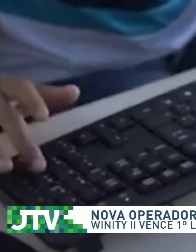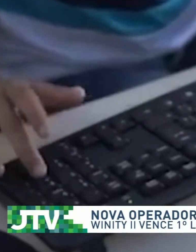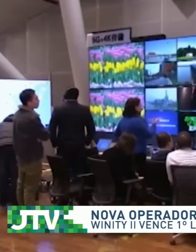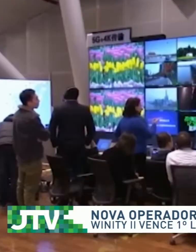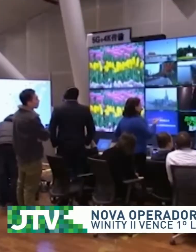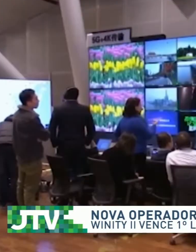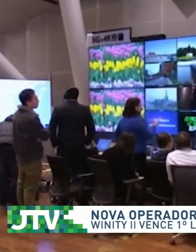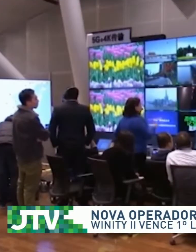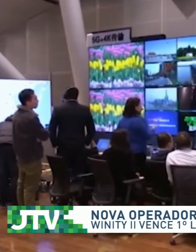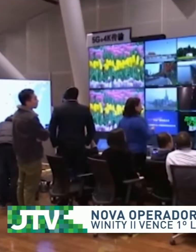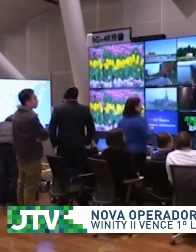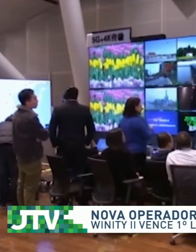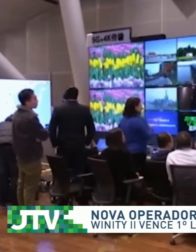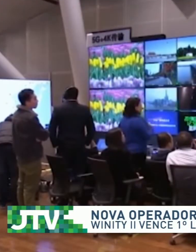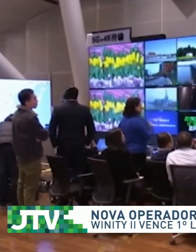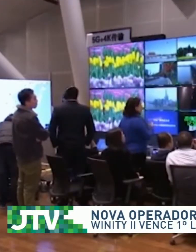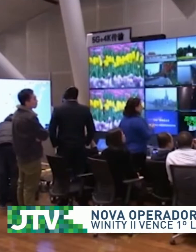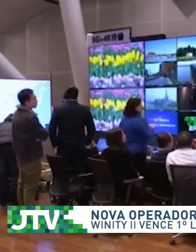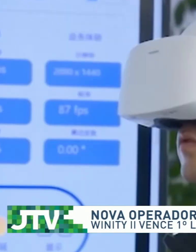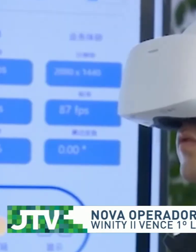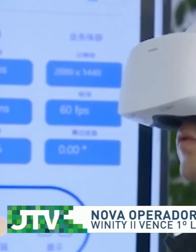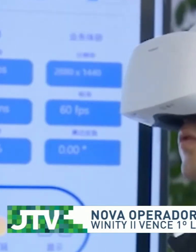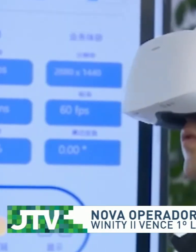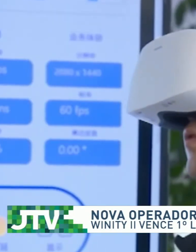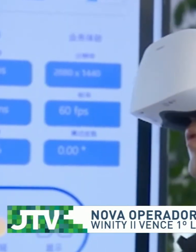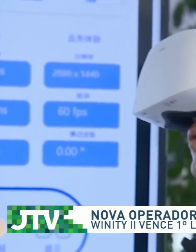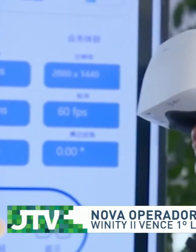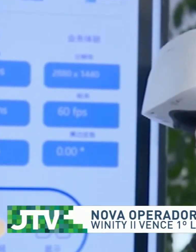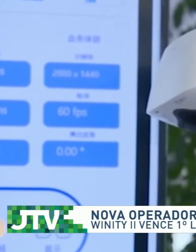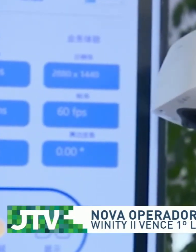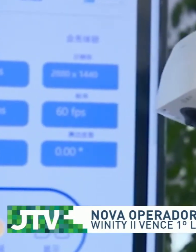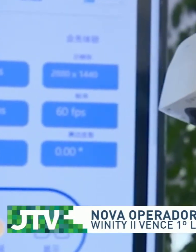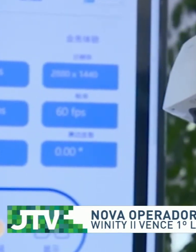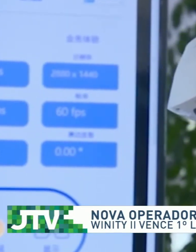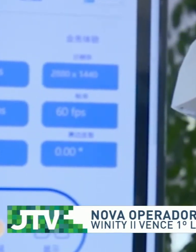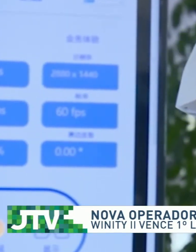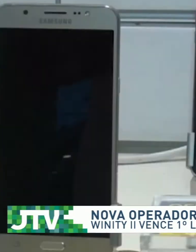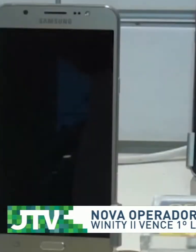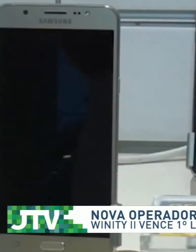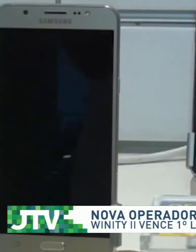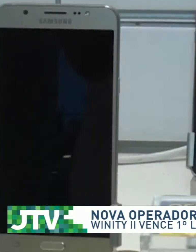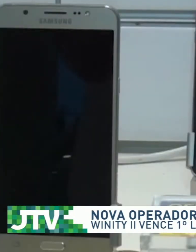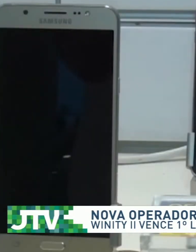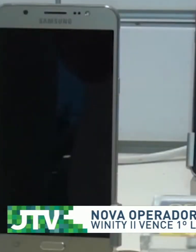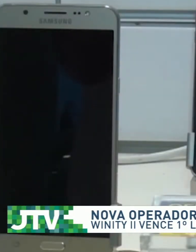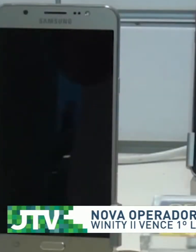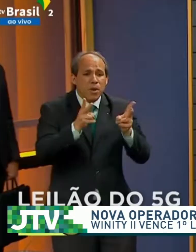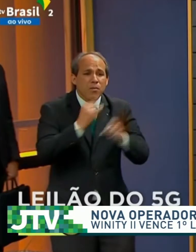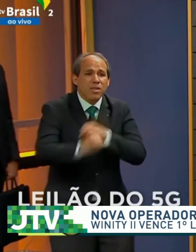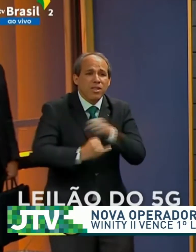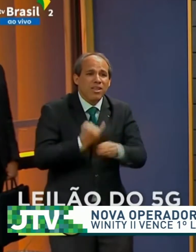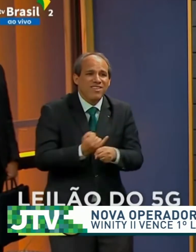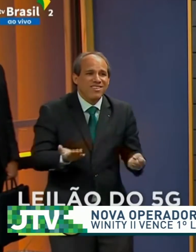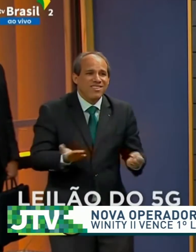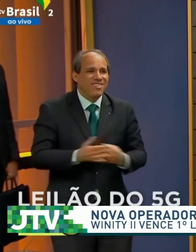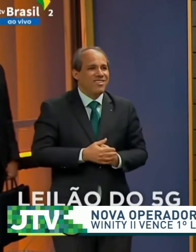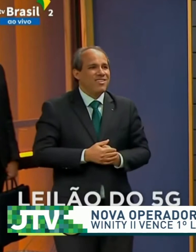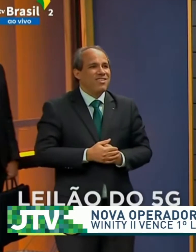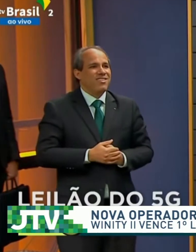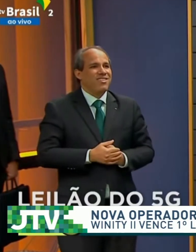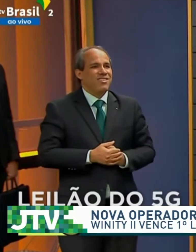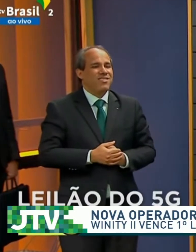produzir notícias sobre a Amazônia e enviar para o exterior e tendo assim as fake News